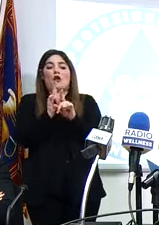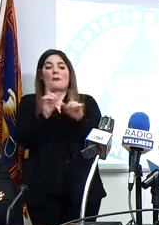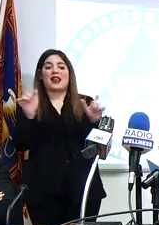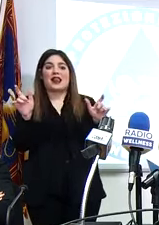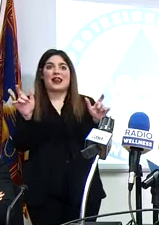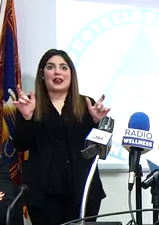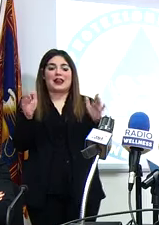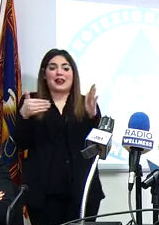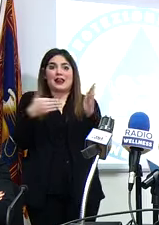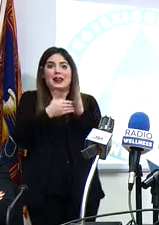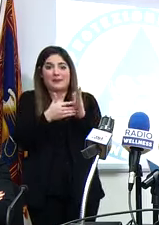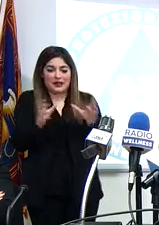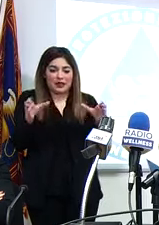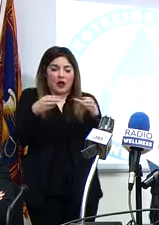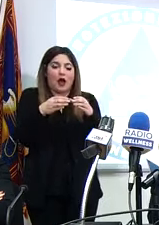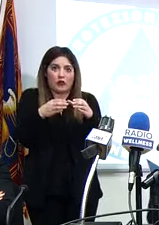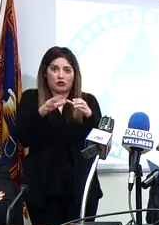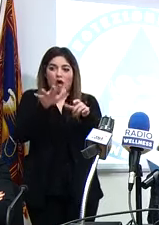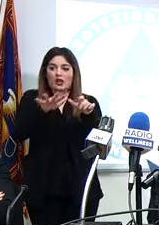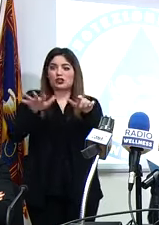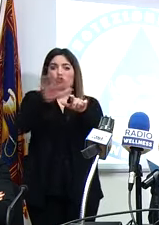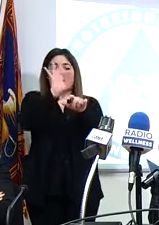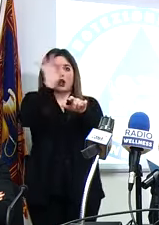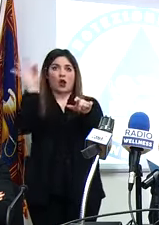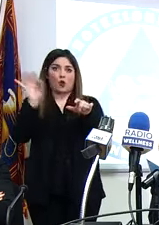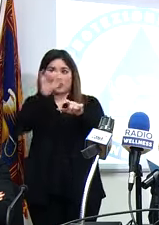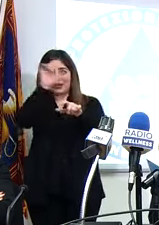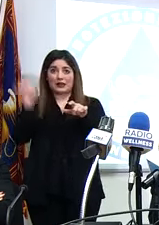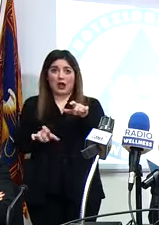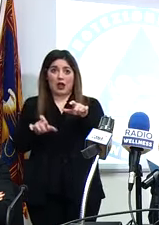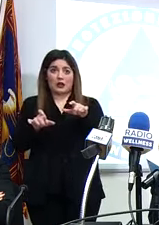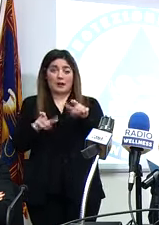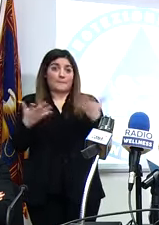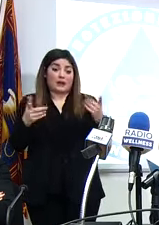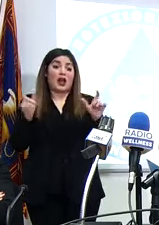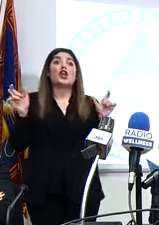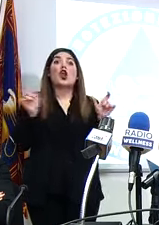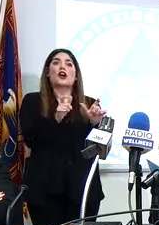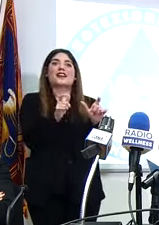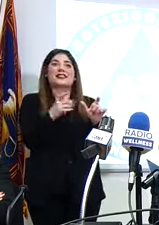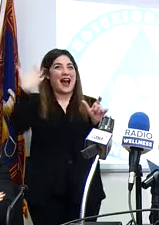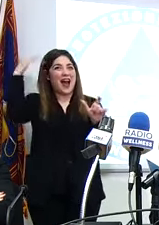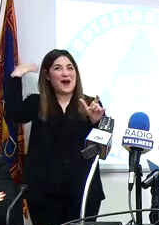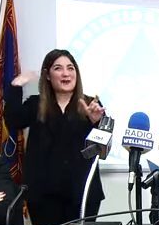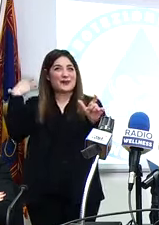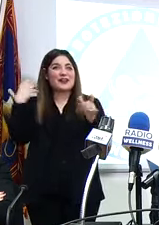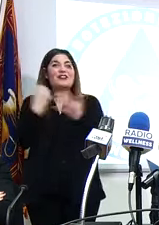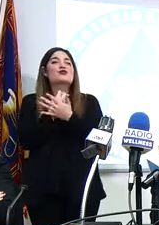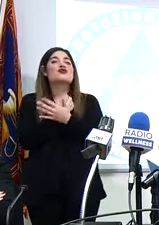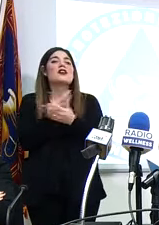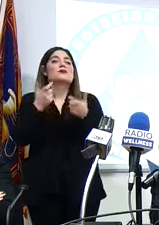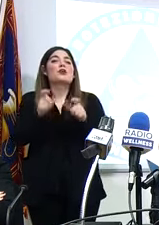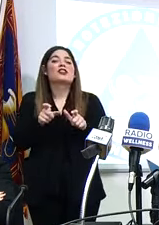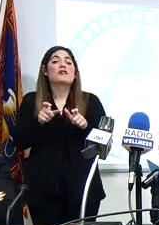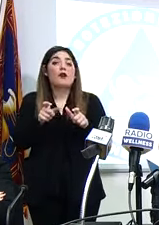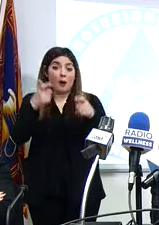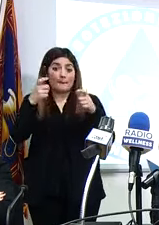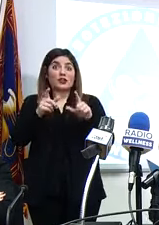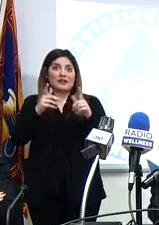servito il lockdown generalizzato? A impedire la diffusione al centro-sud, ma poi, se vi ricordate, ci sono state le discoteche, i